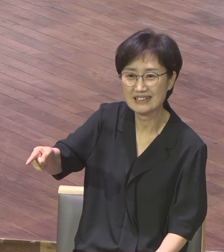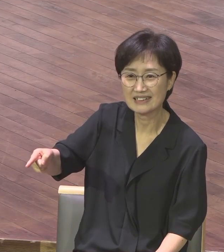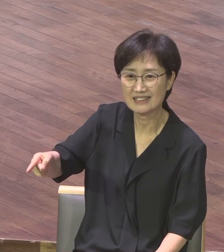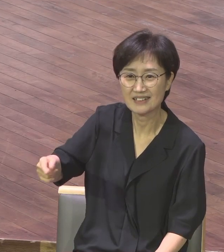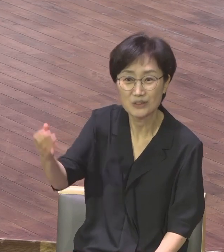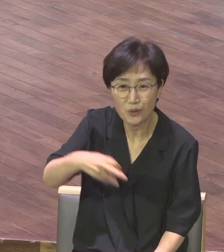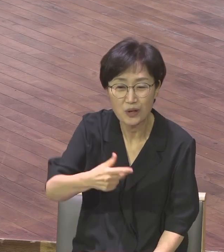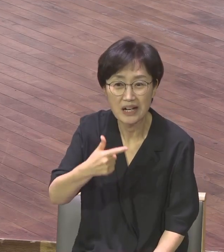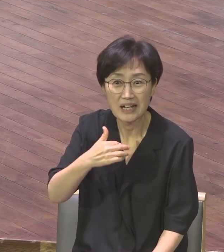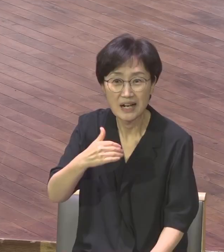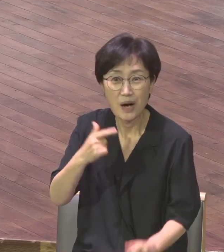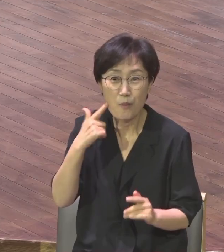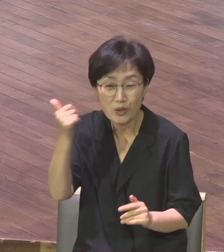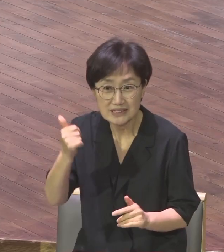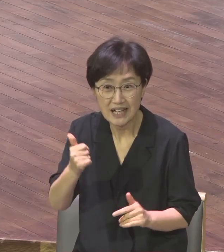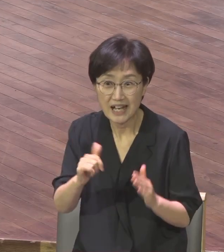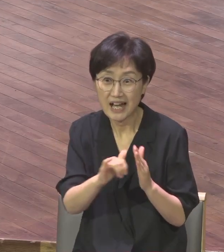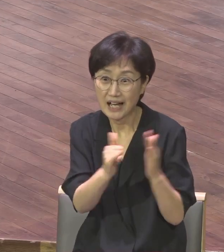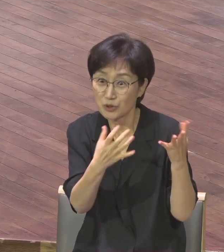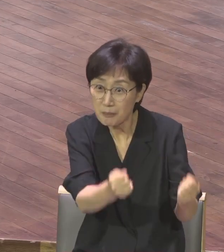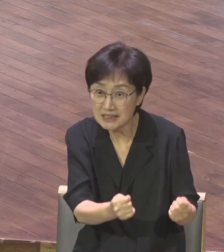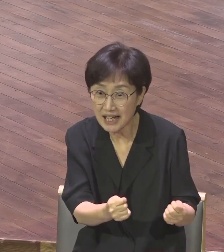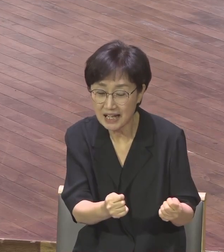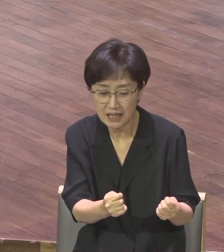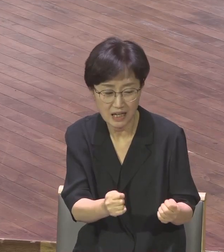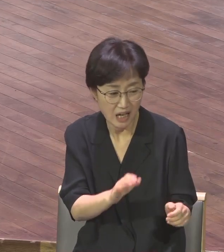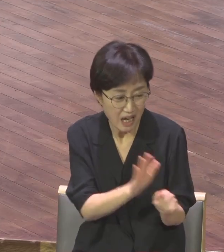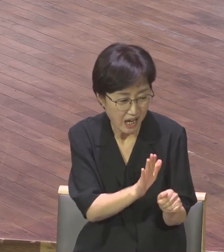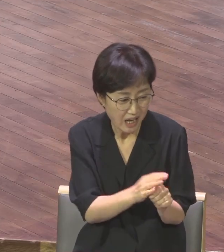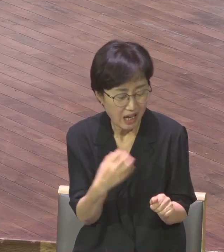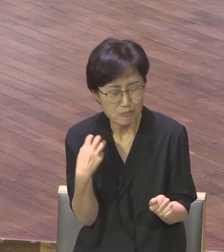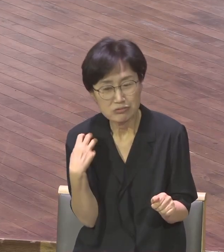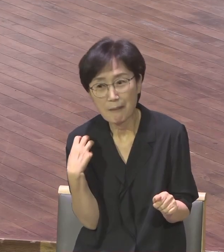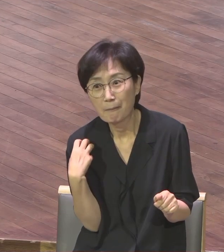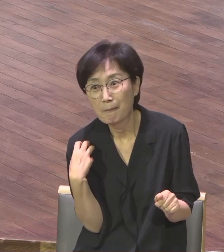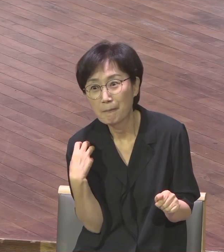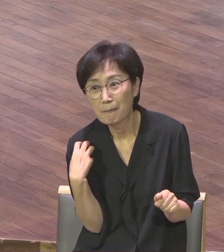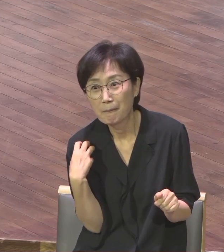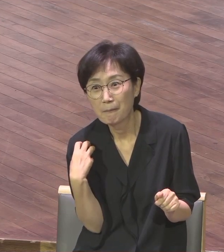목사가 식구가 많으면 교회가 부담스럽다.